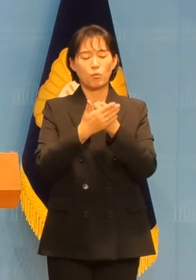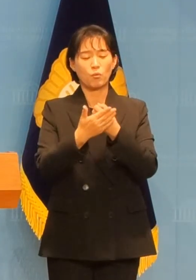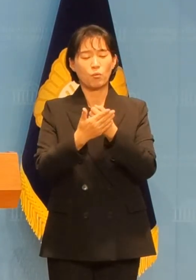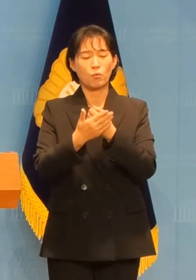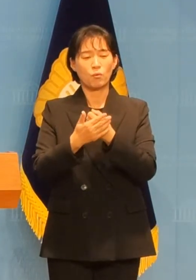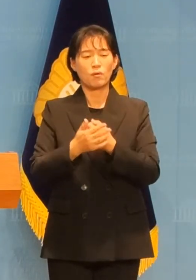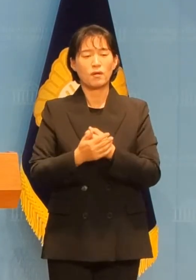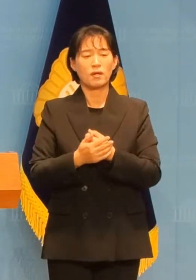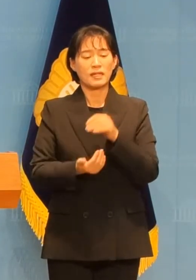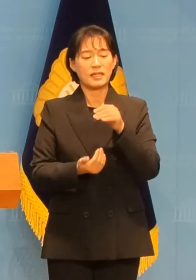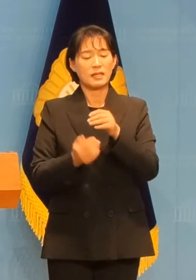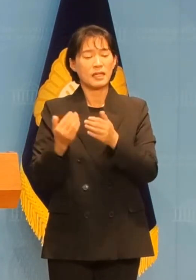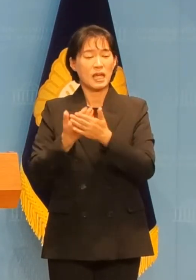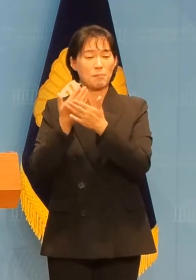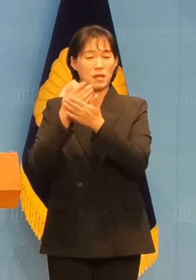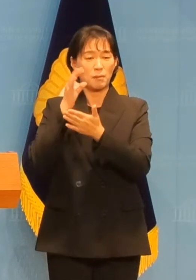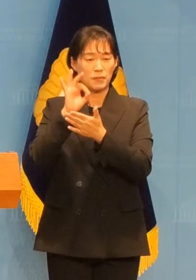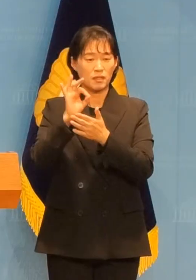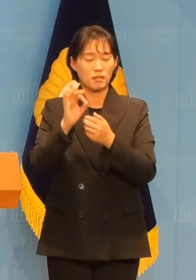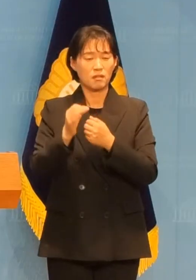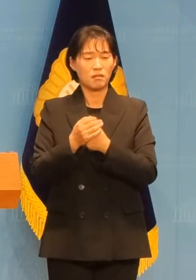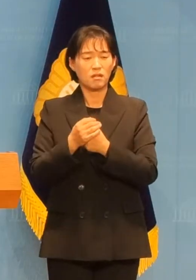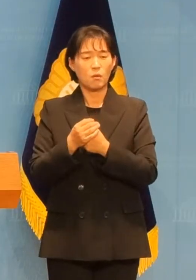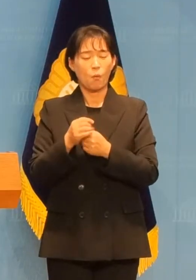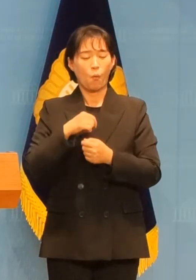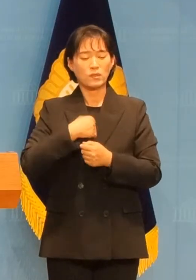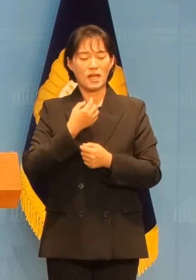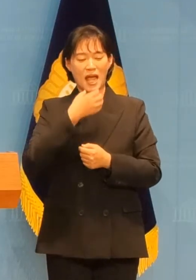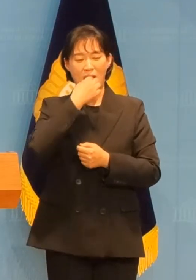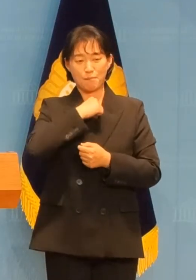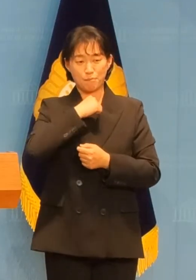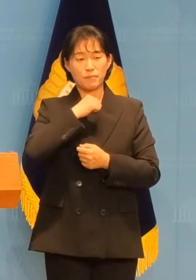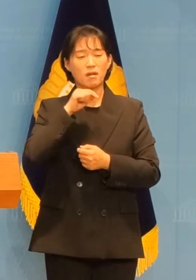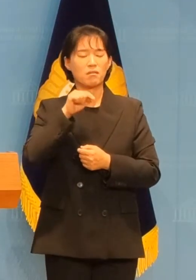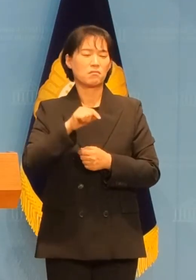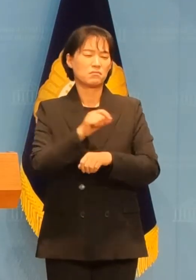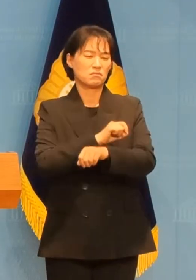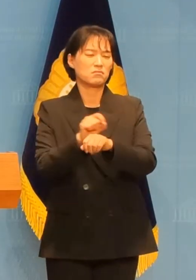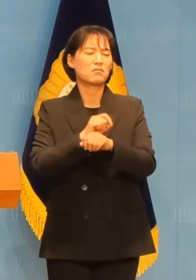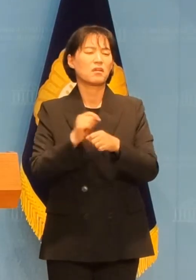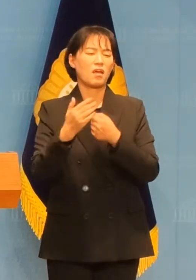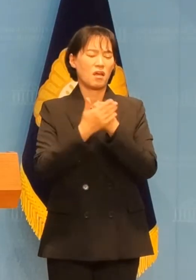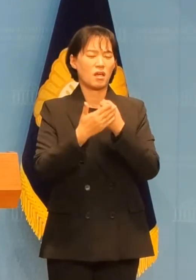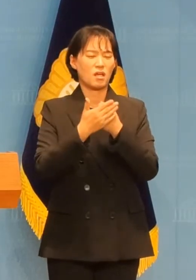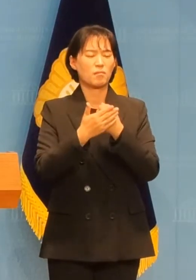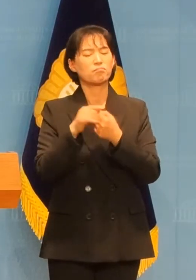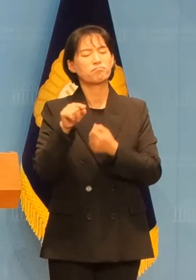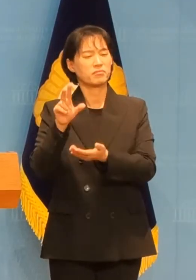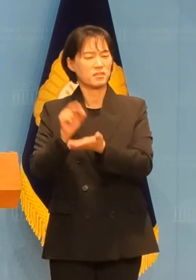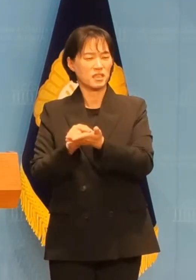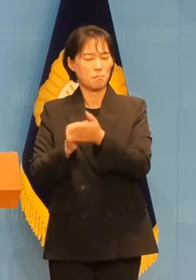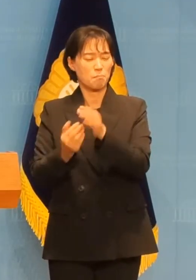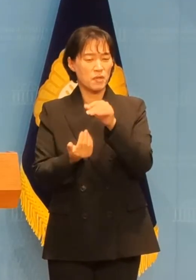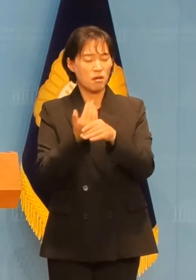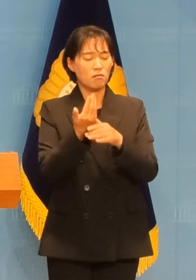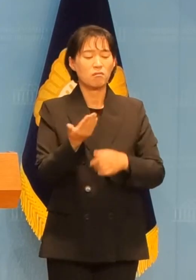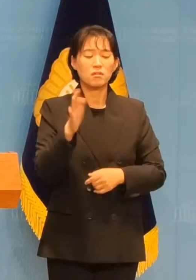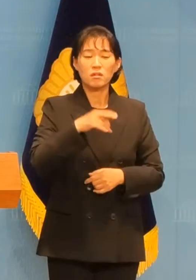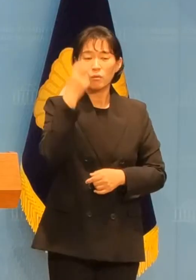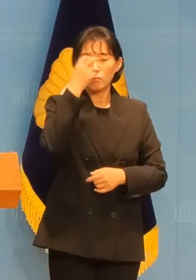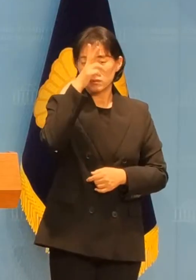개발이익 7,800억 원을 독식한 대한민국 최대의 특혜 비리 사건입니다. 그런데도